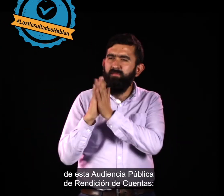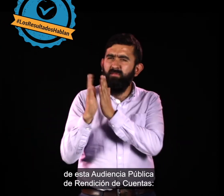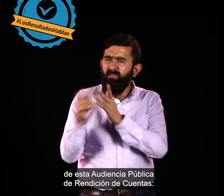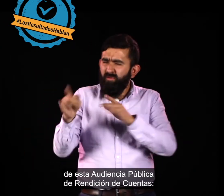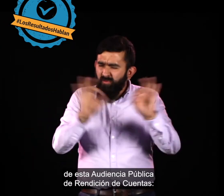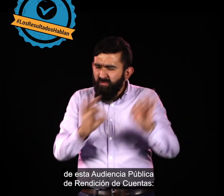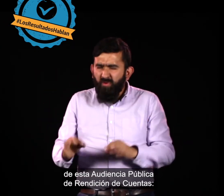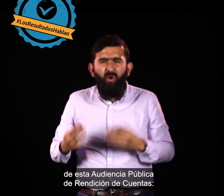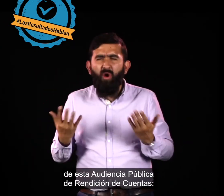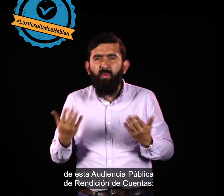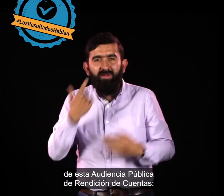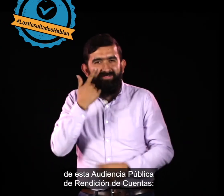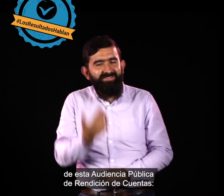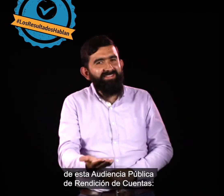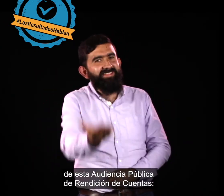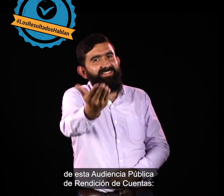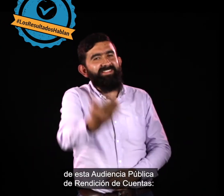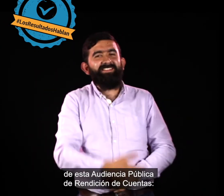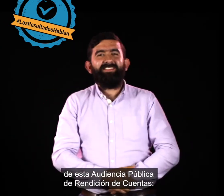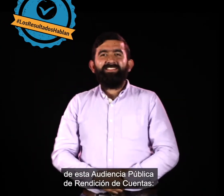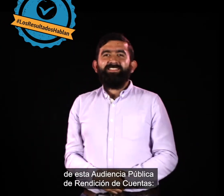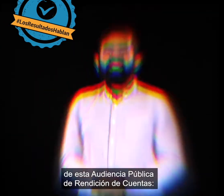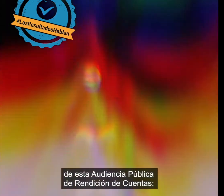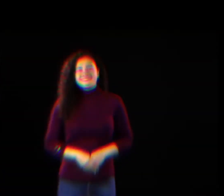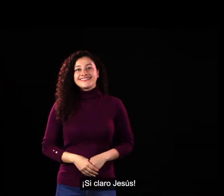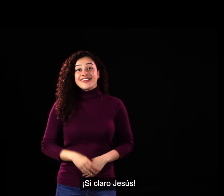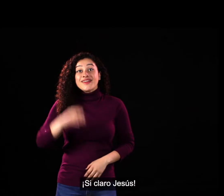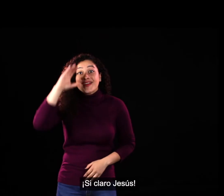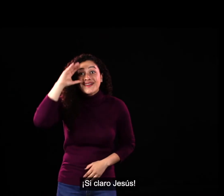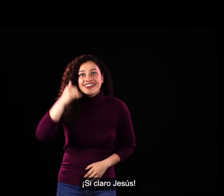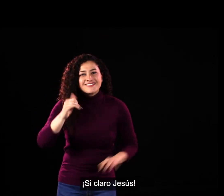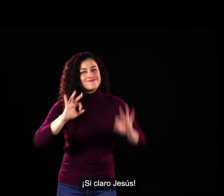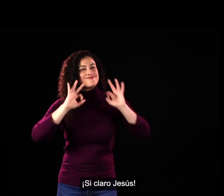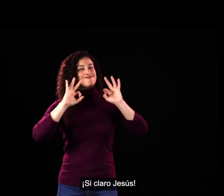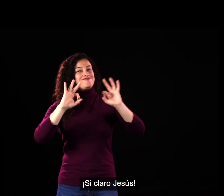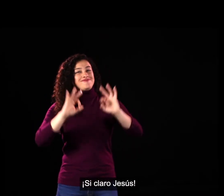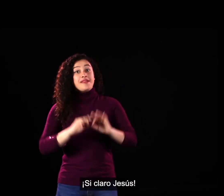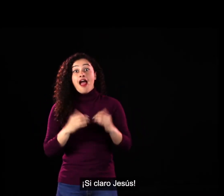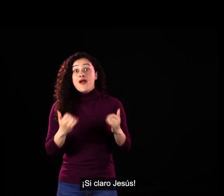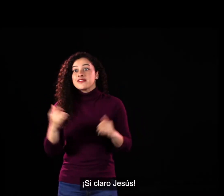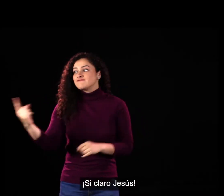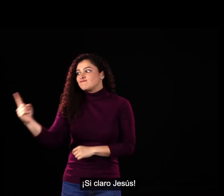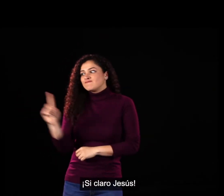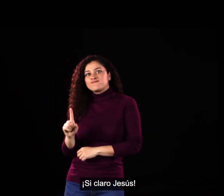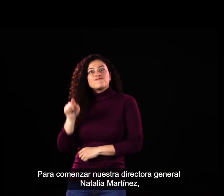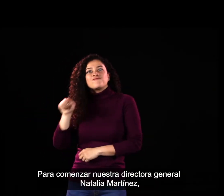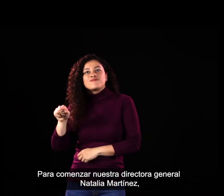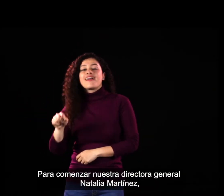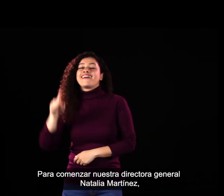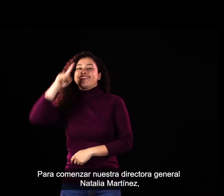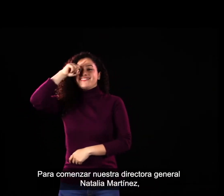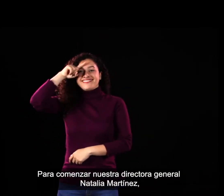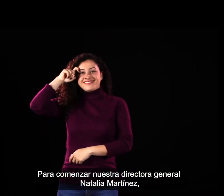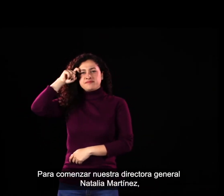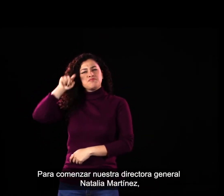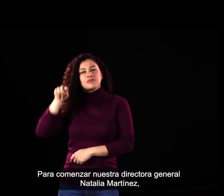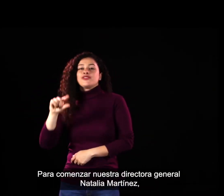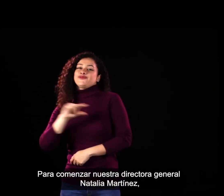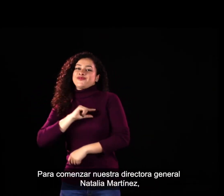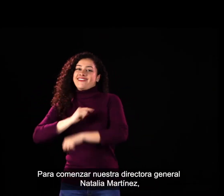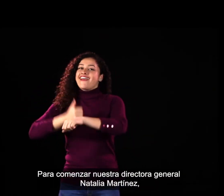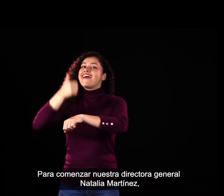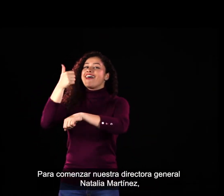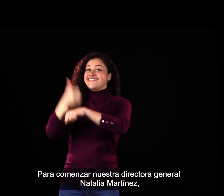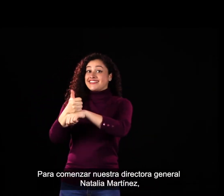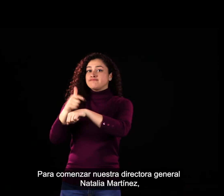de esta audiencia pública de rendición de cuentas. Sí, claro, Jesús. Para comenzar, nuestra